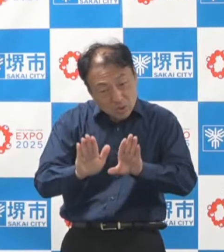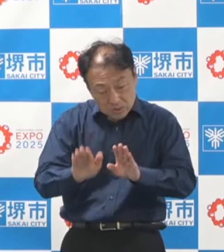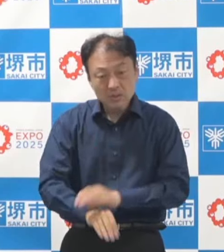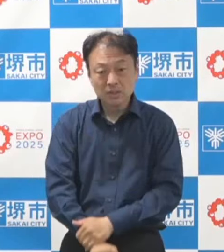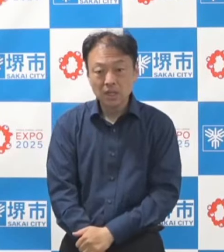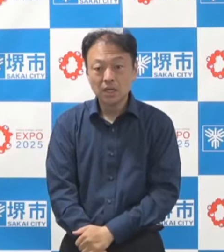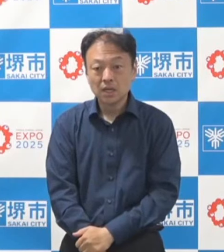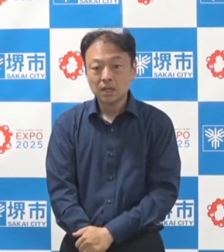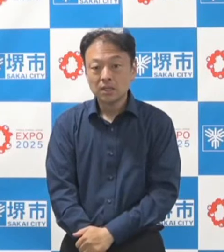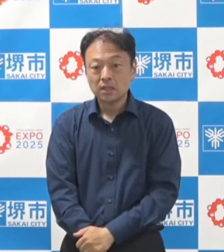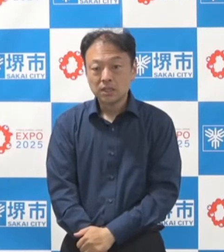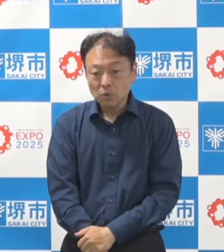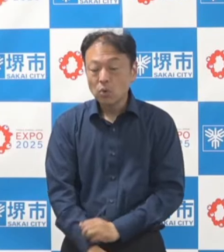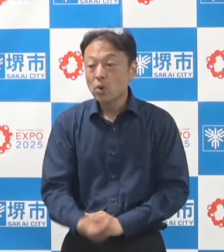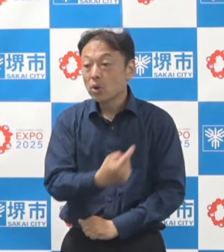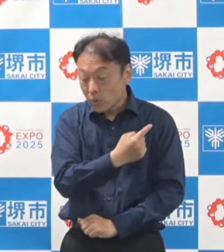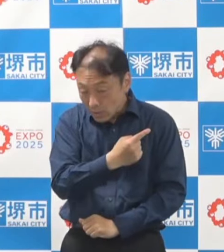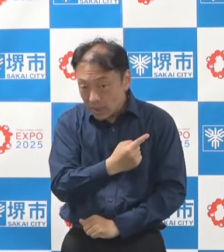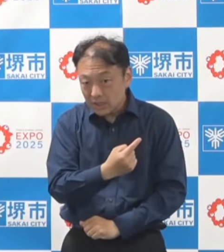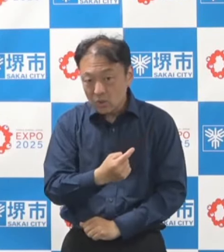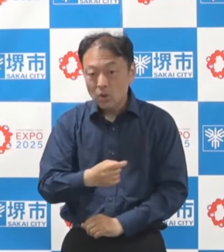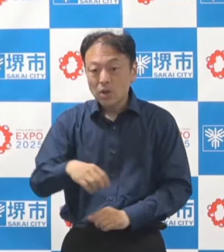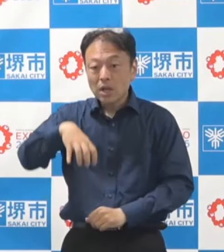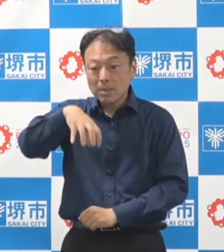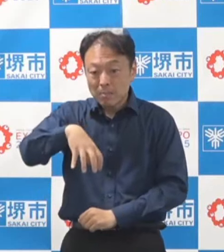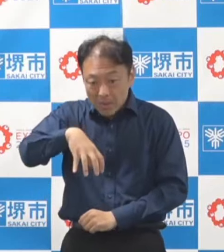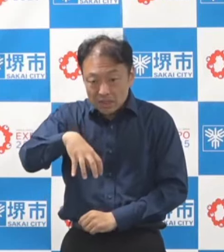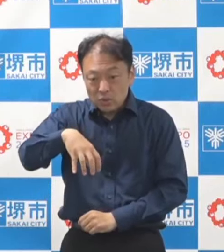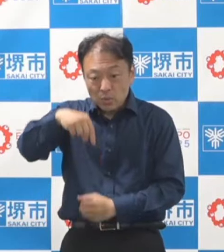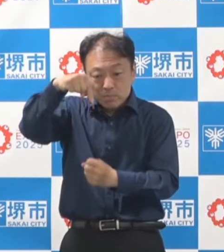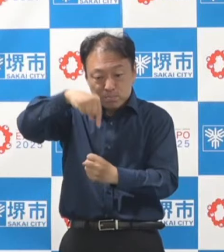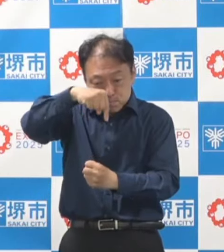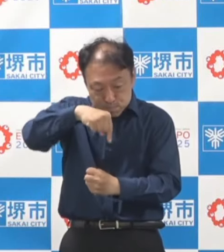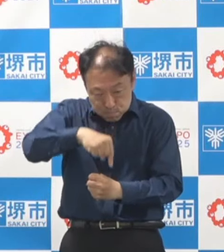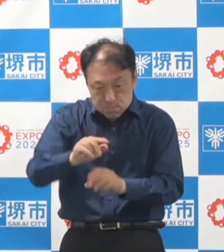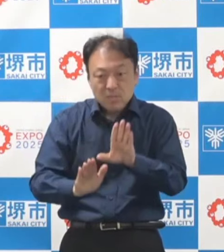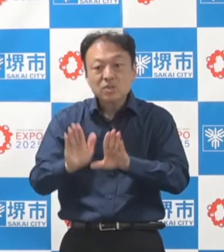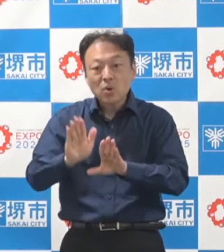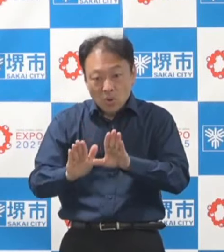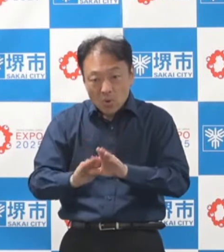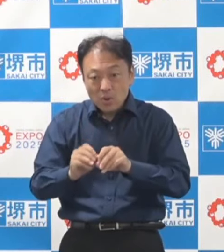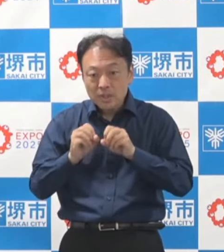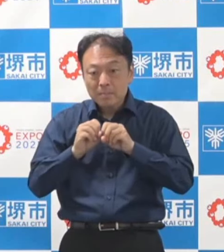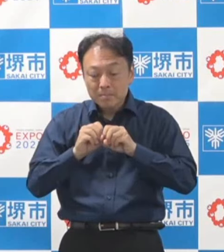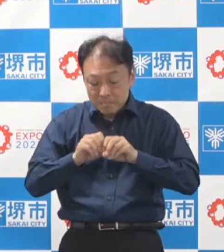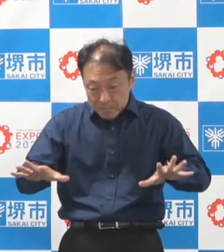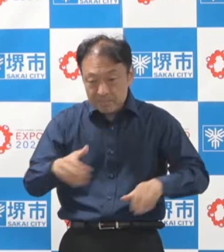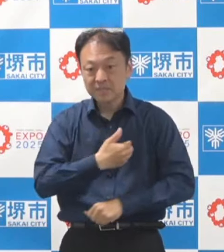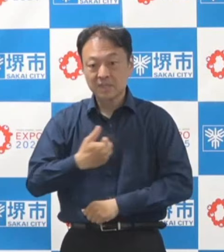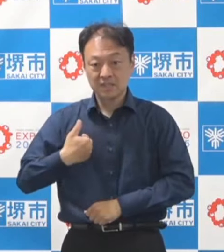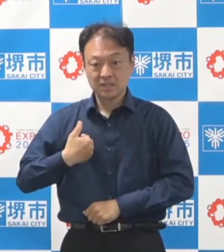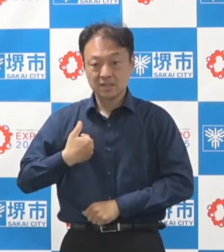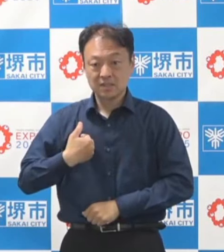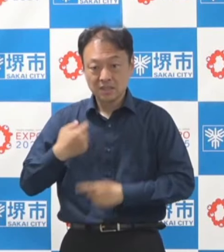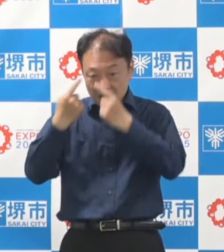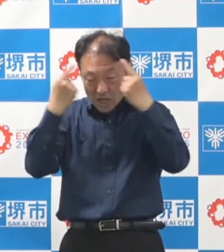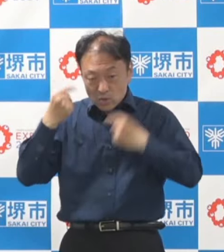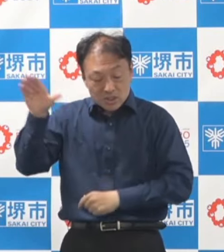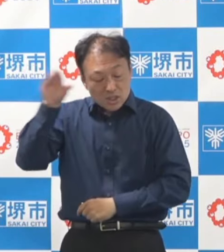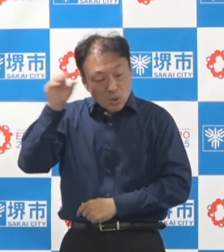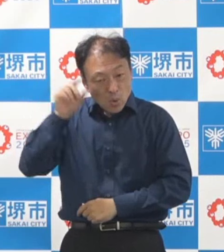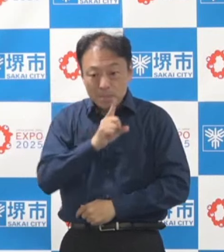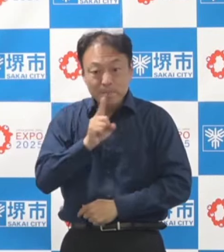今回のような位置情報から一斉に配信をすることができる、しかも個人情報にも配慮した内容ということで効果的だと考